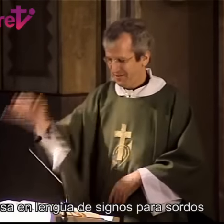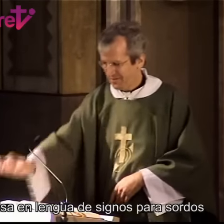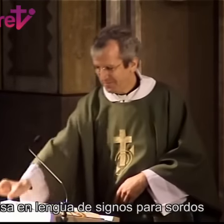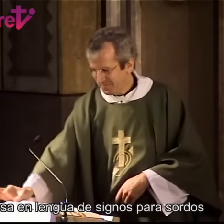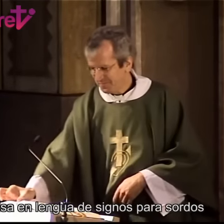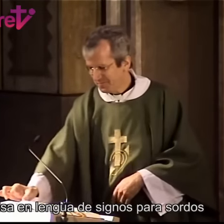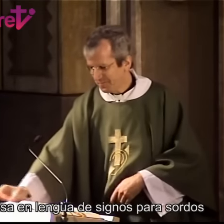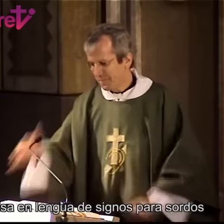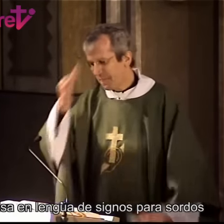Señor.